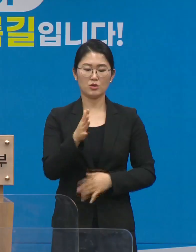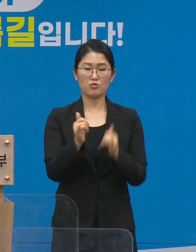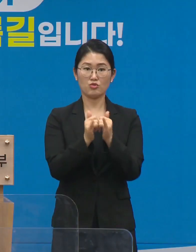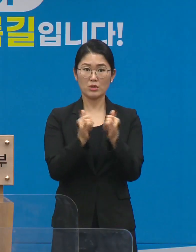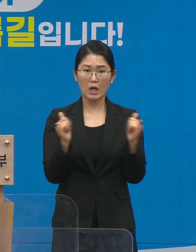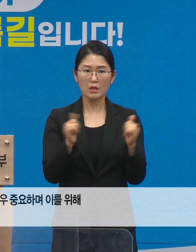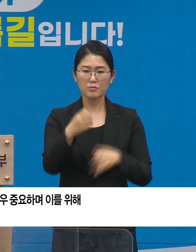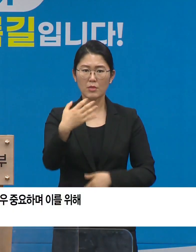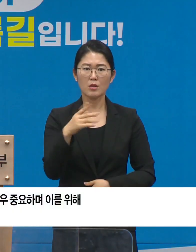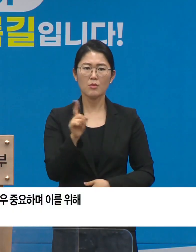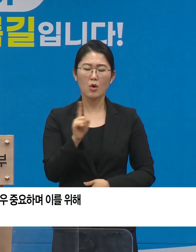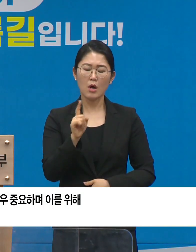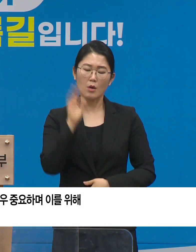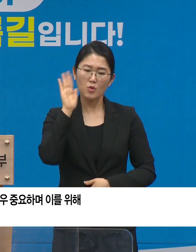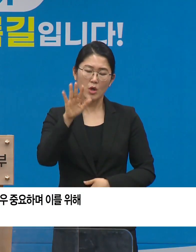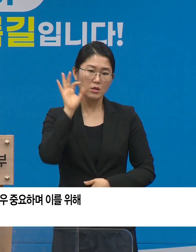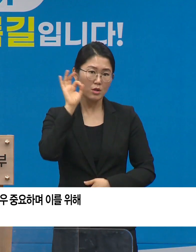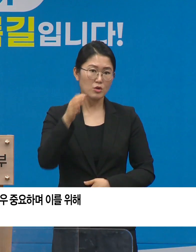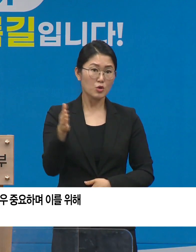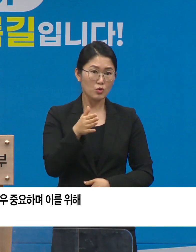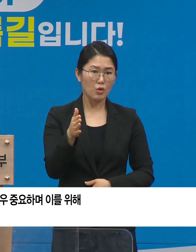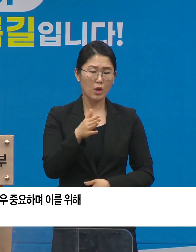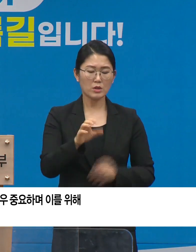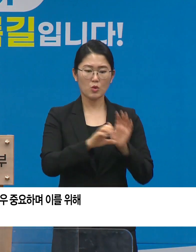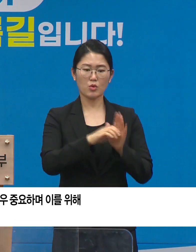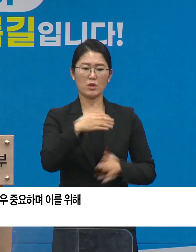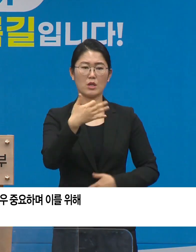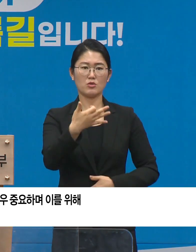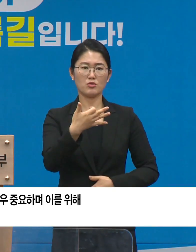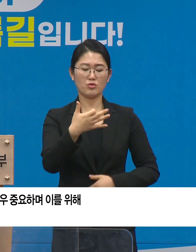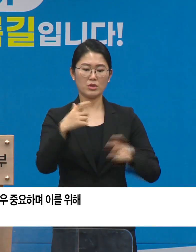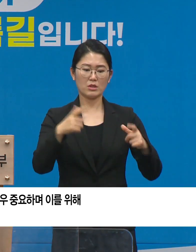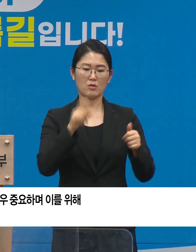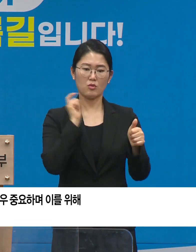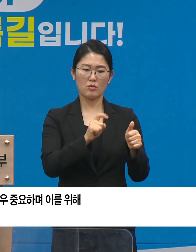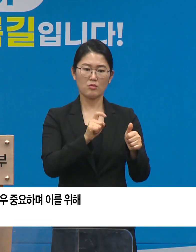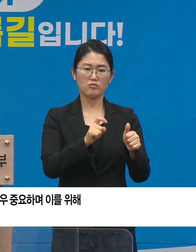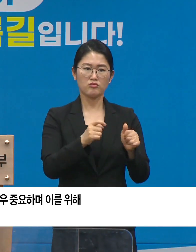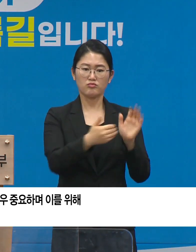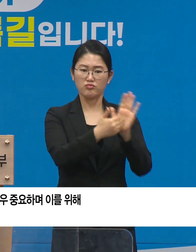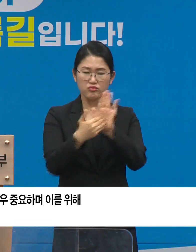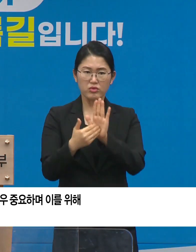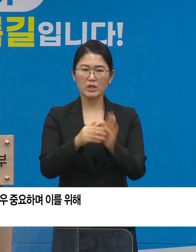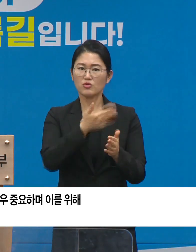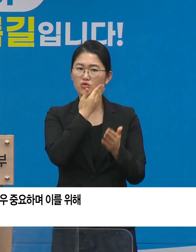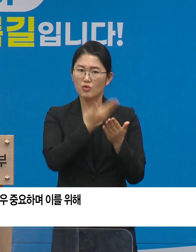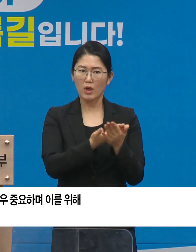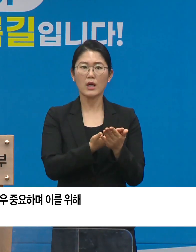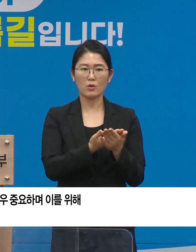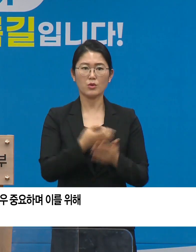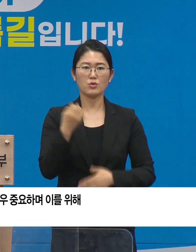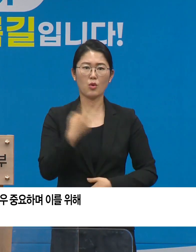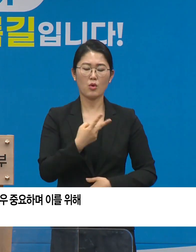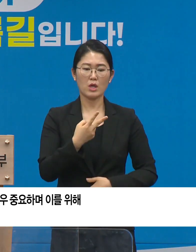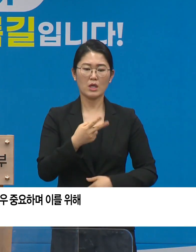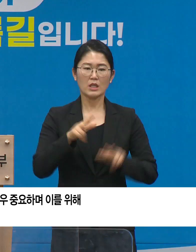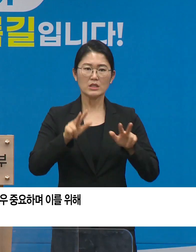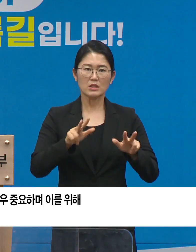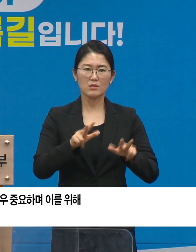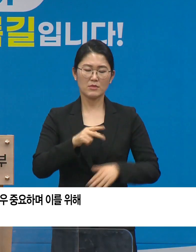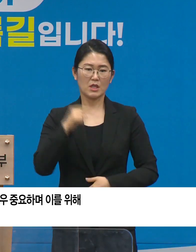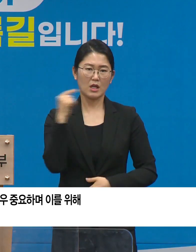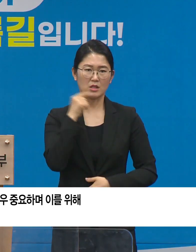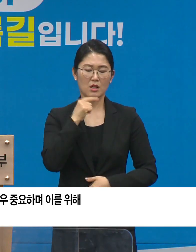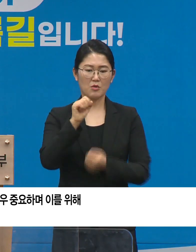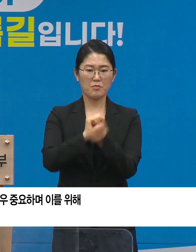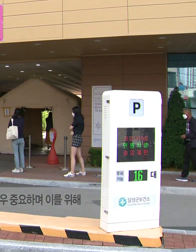이 어 리 그러나 일부의 지음 학살을 차단하는데 매우 중요하며 이를 위해 보다 강도높은 왕 역 대책이